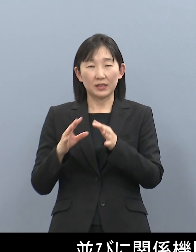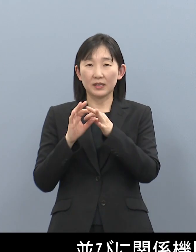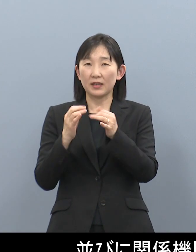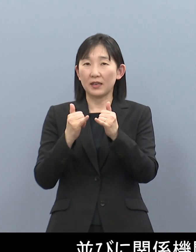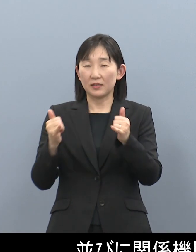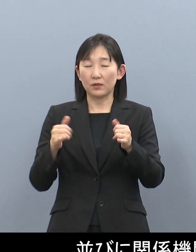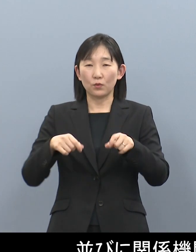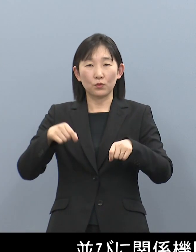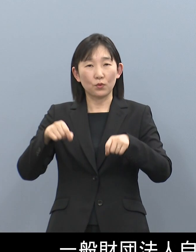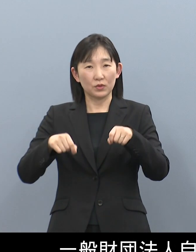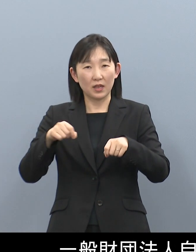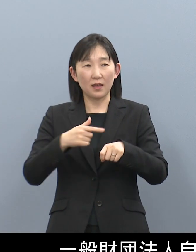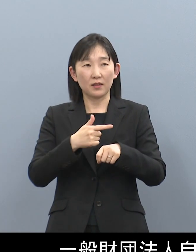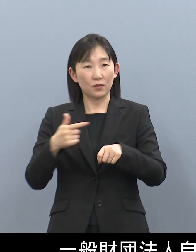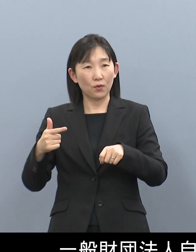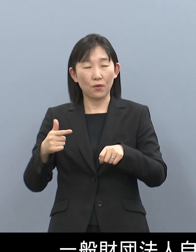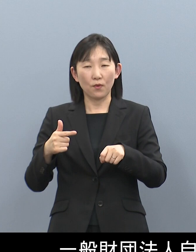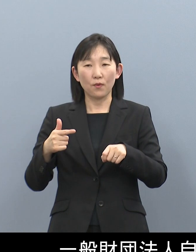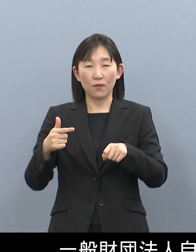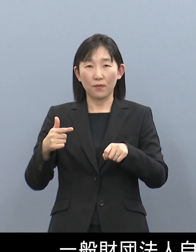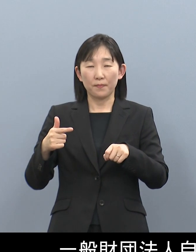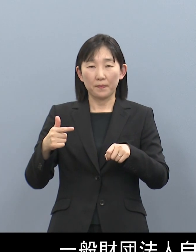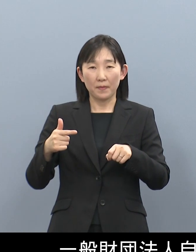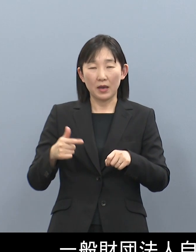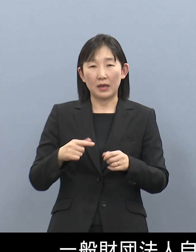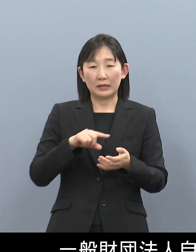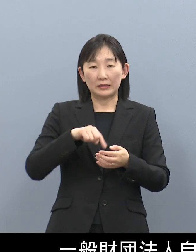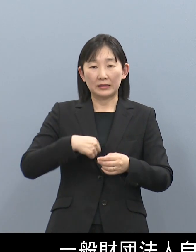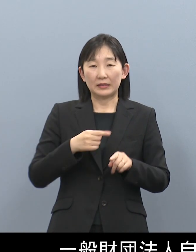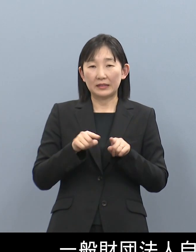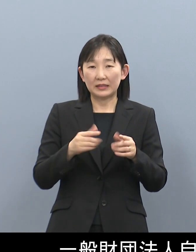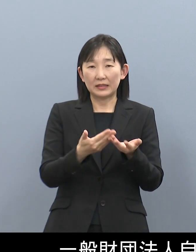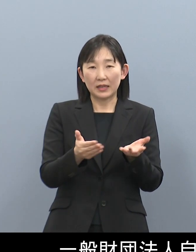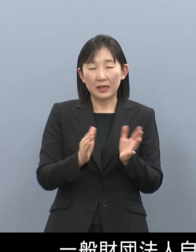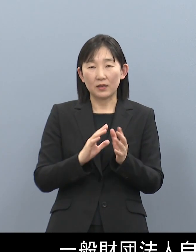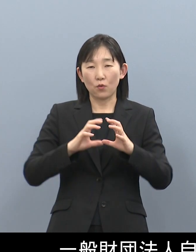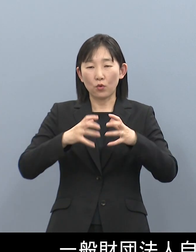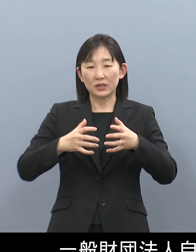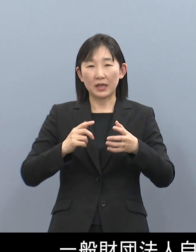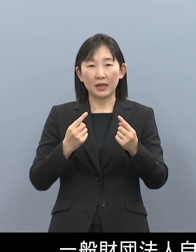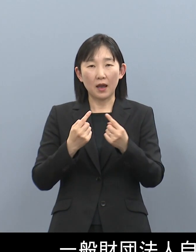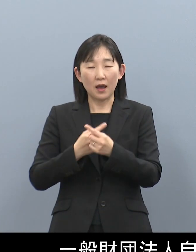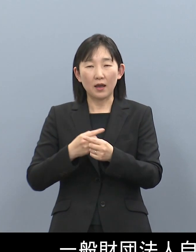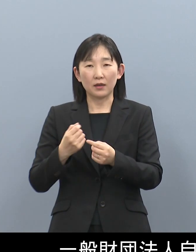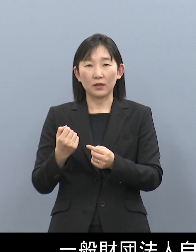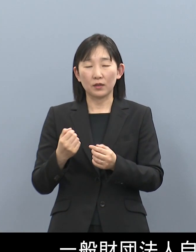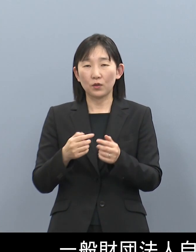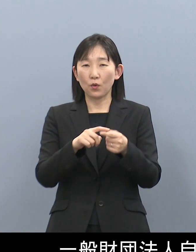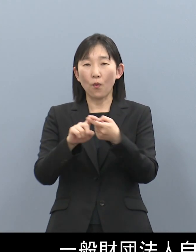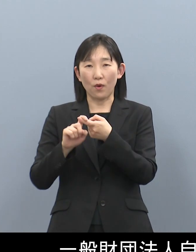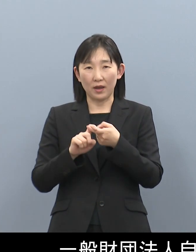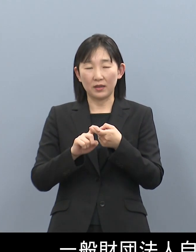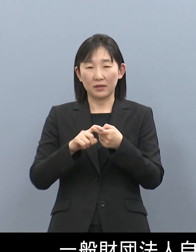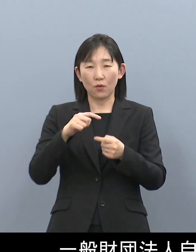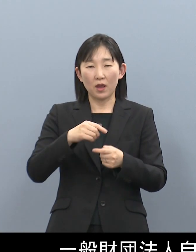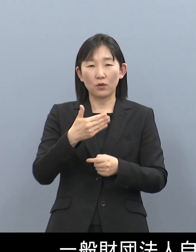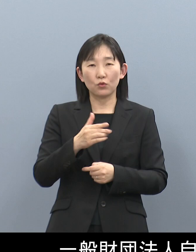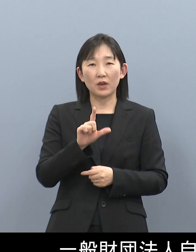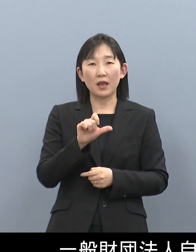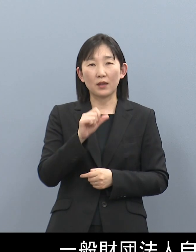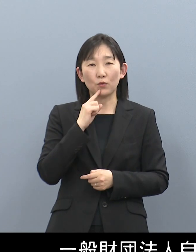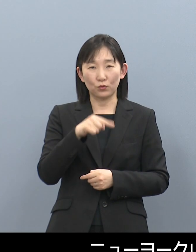調整など一般財団法人自治体国際化協会通称クレアニューヨーク事務所